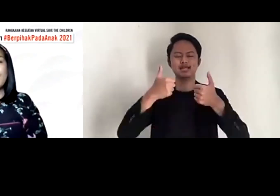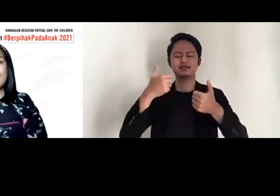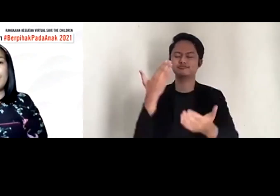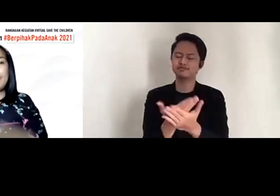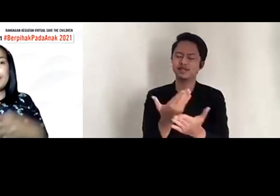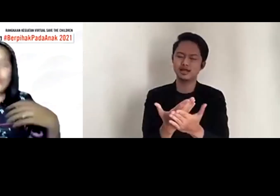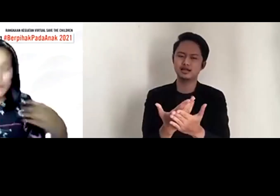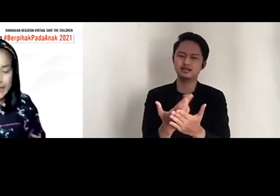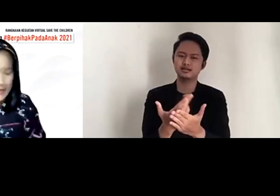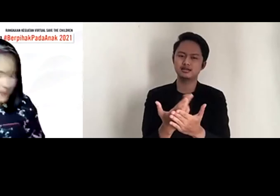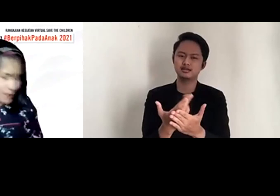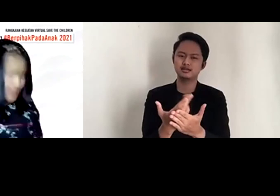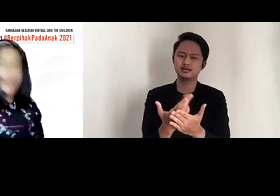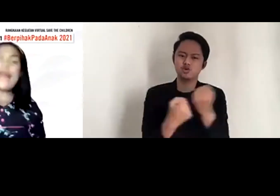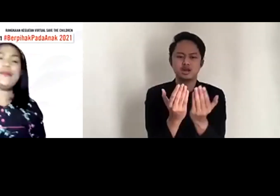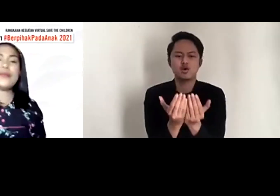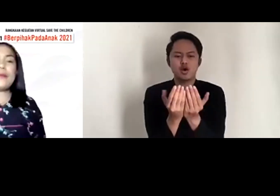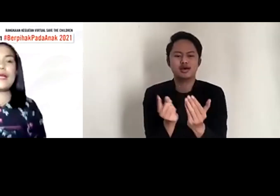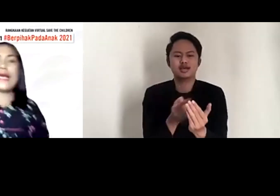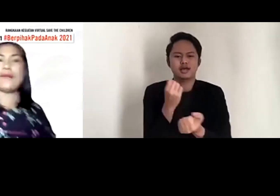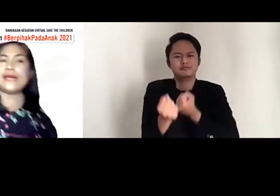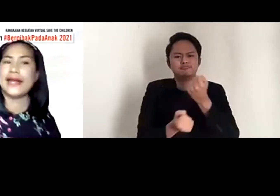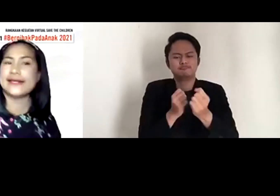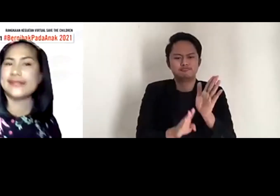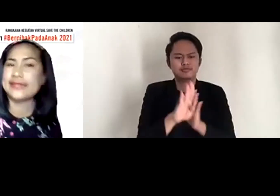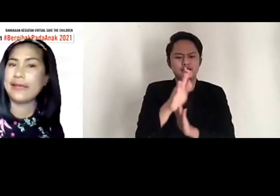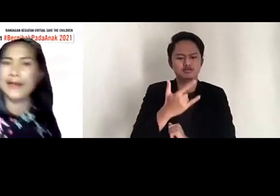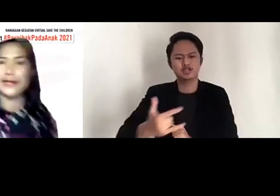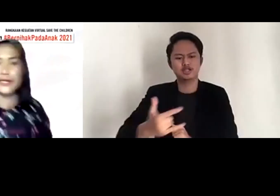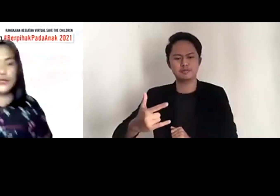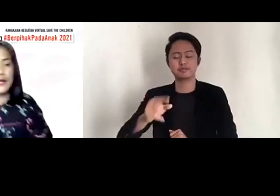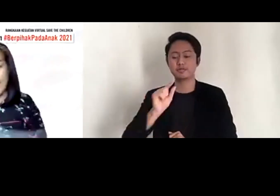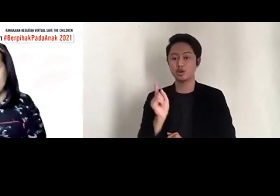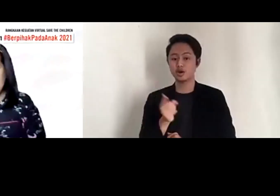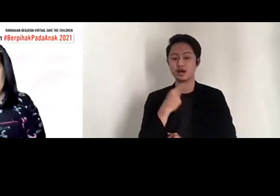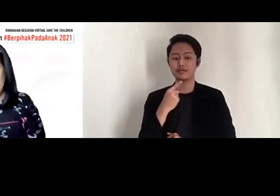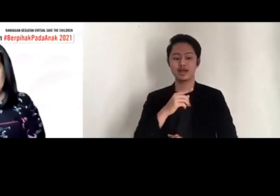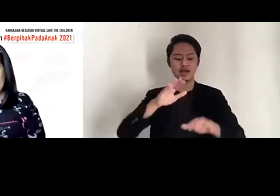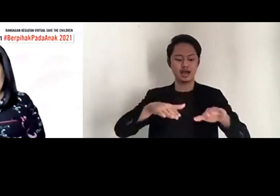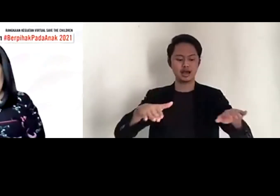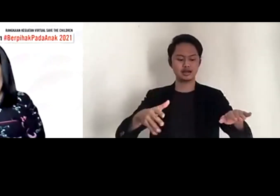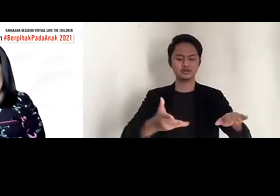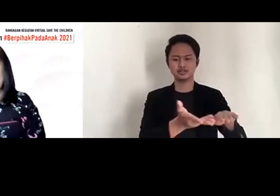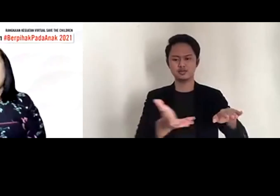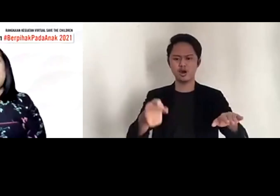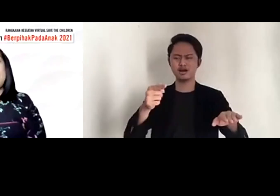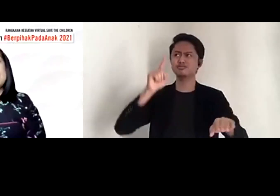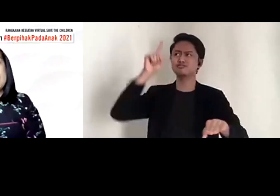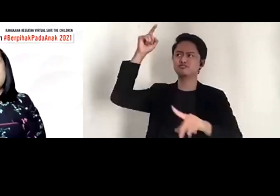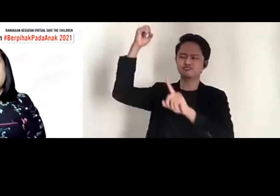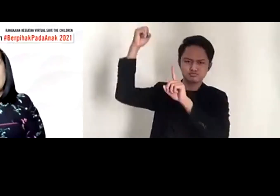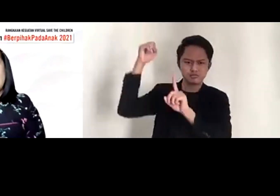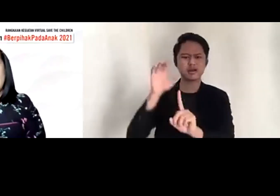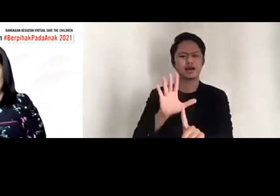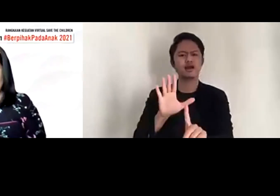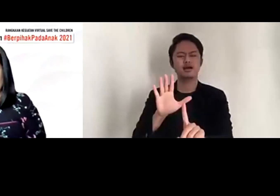doanya untuk kami terus bergerak maju, karena bagi kami setiap anak itu adalah anugerah, dan kami akan